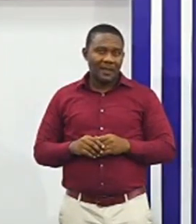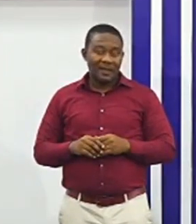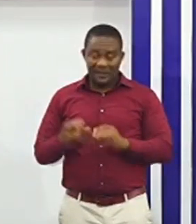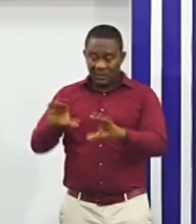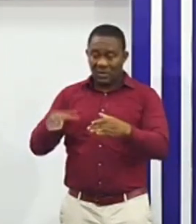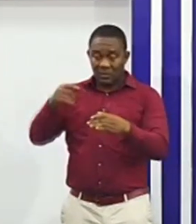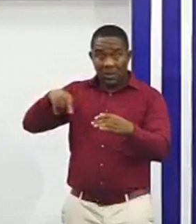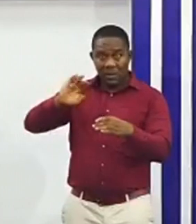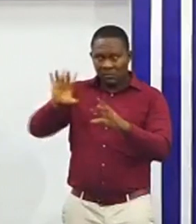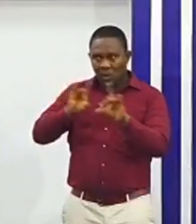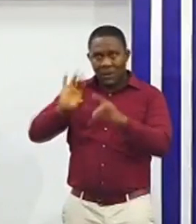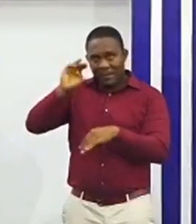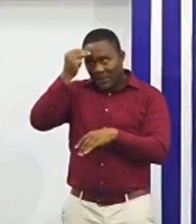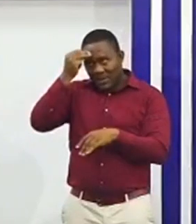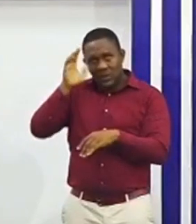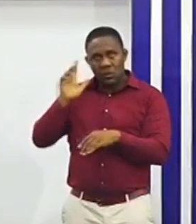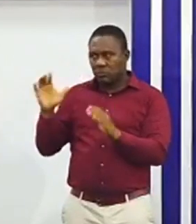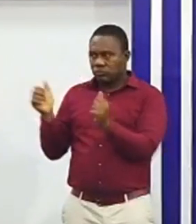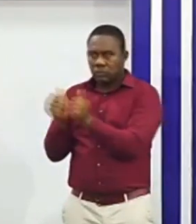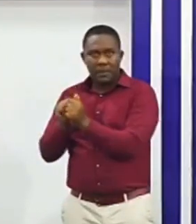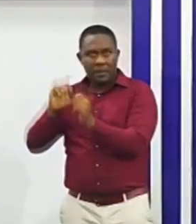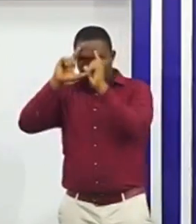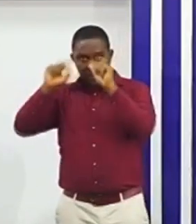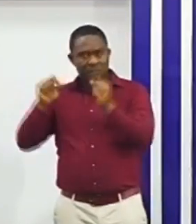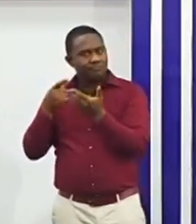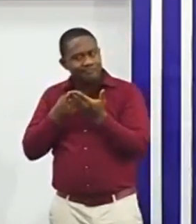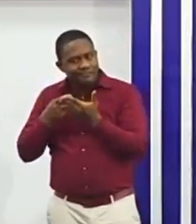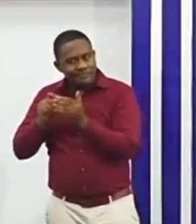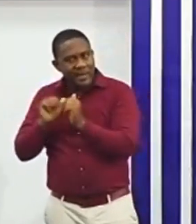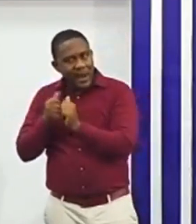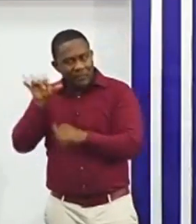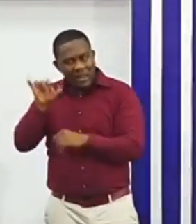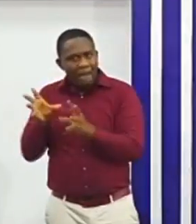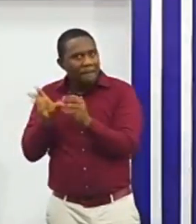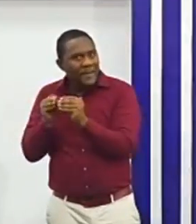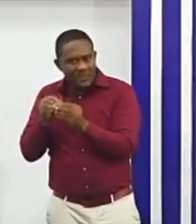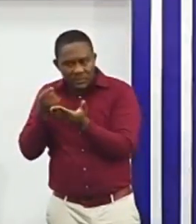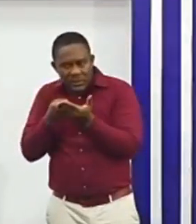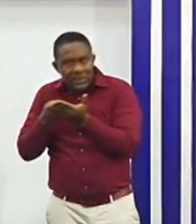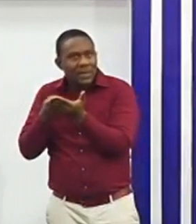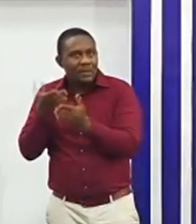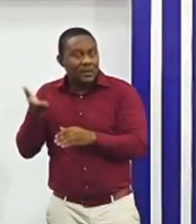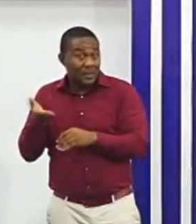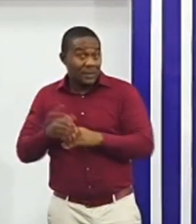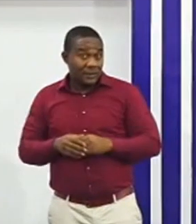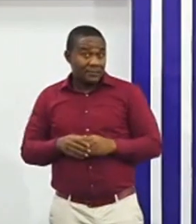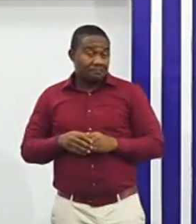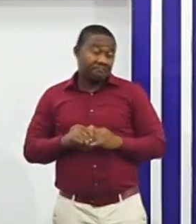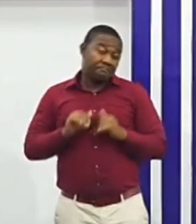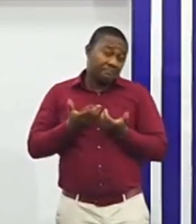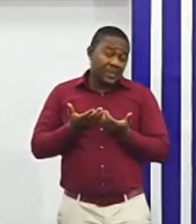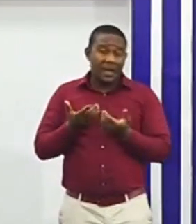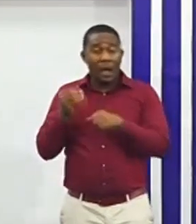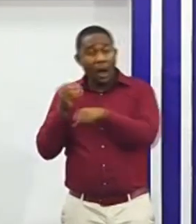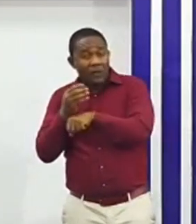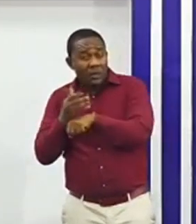ga mia se be cha le blan ka libiri bina bin ebe yere ni a o tone dole ebe ban de ko be ala na be me